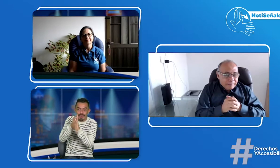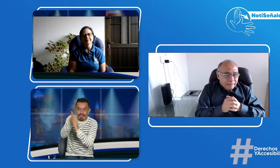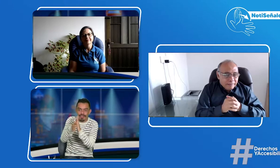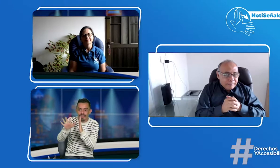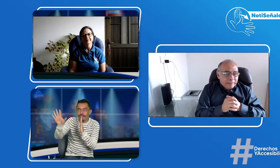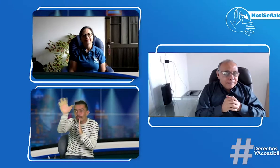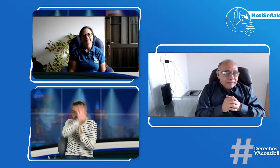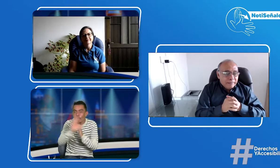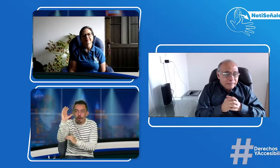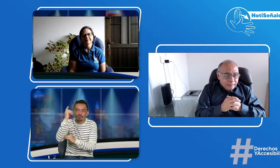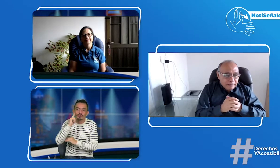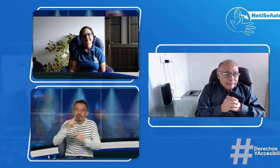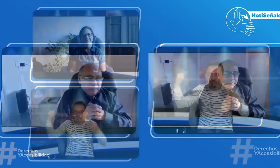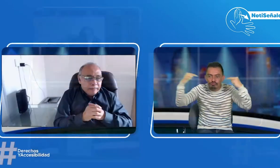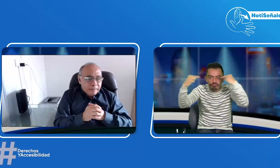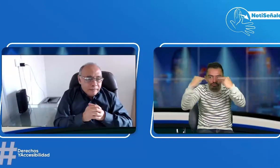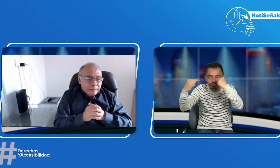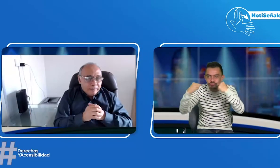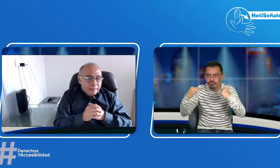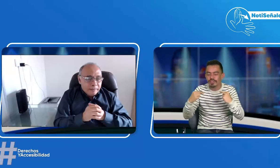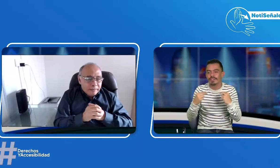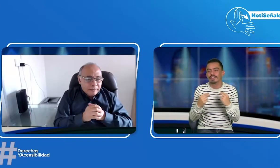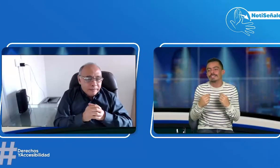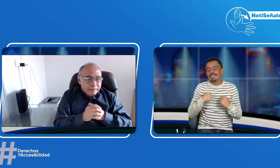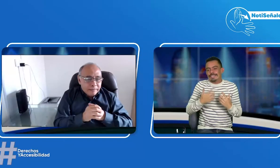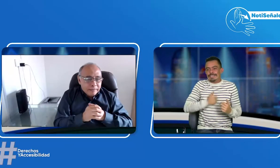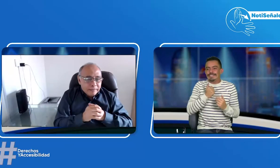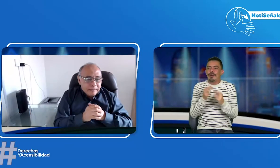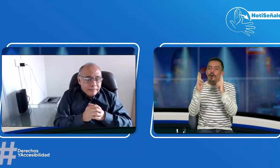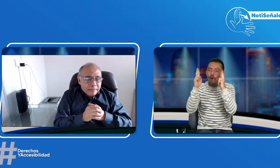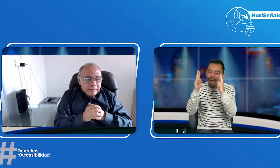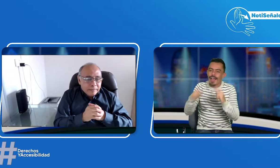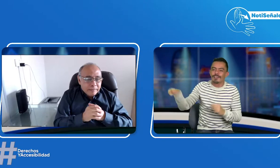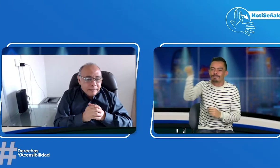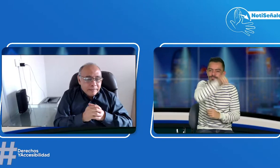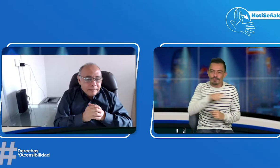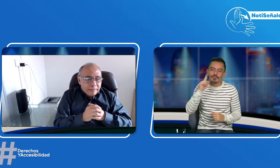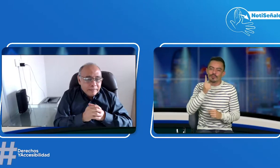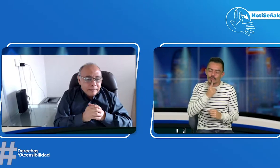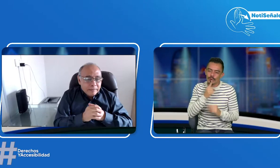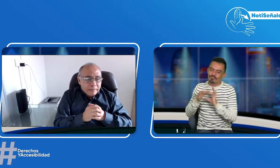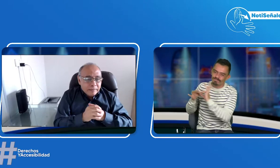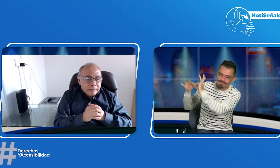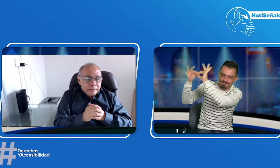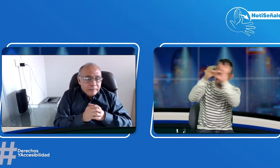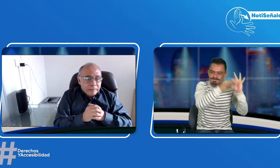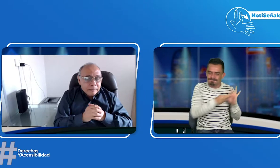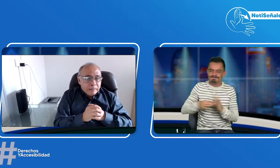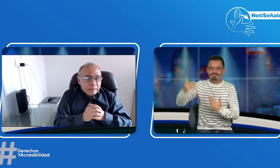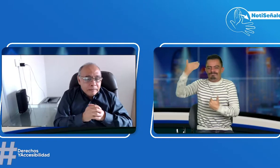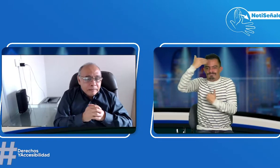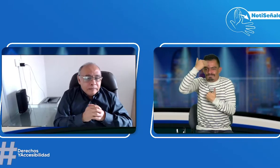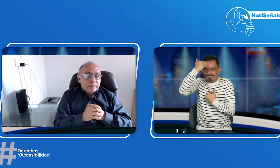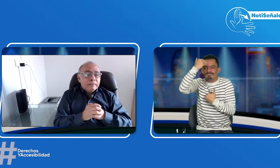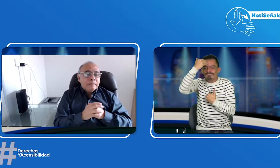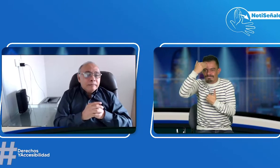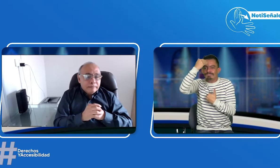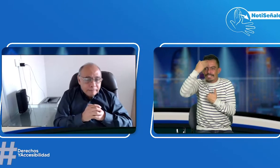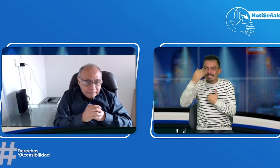Pues aprovechar ahorita noticias señales y todas las personas que me están viendo en Colombia. Ojalá que las personas sordas nos podamos unir